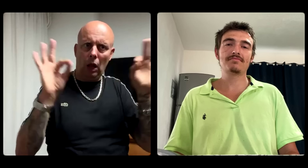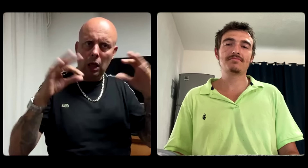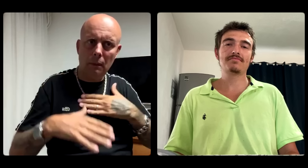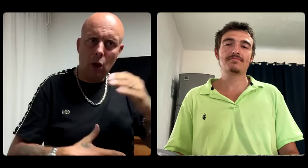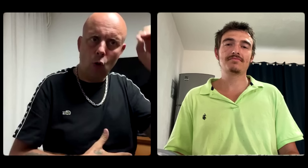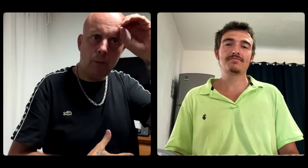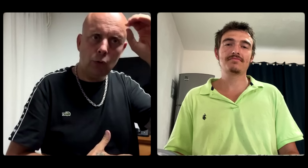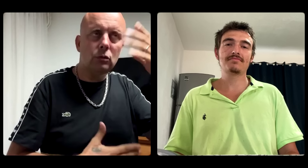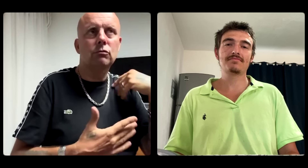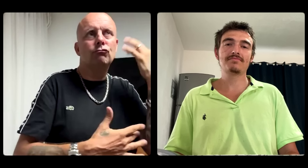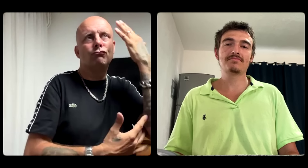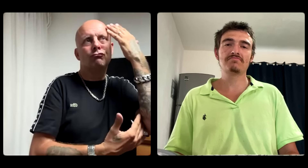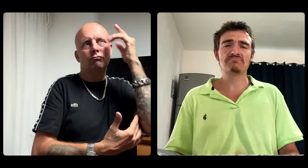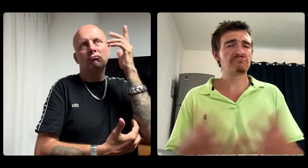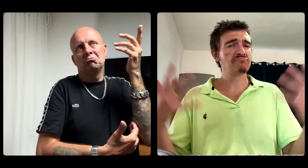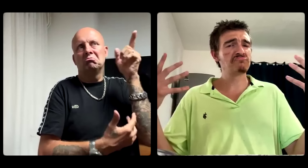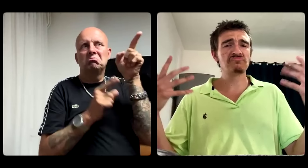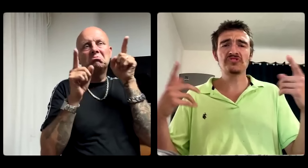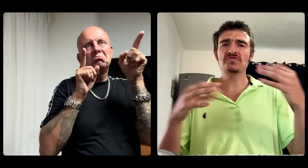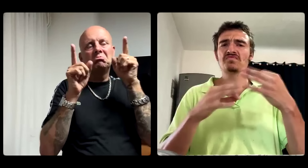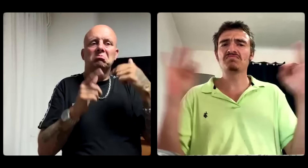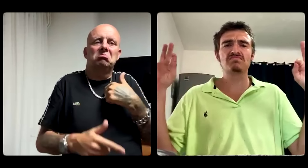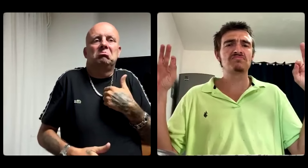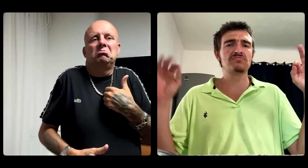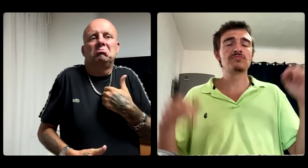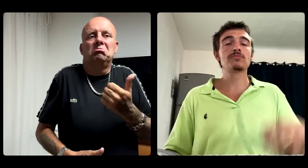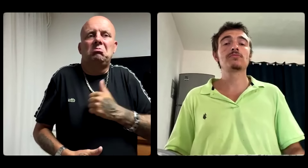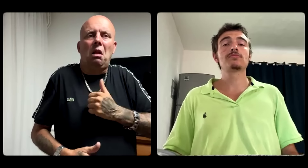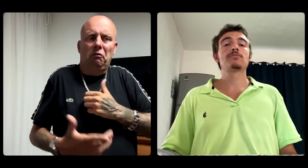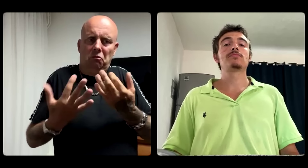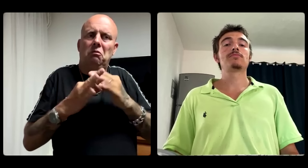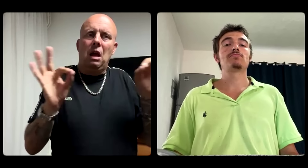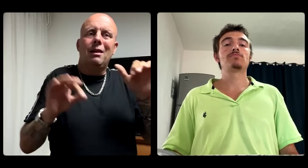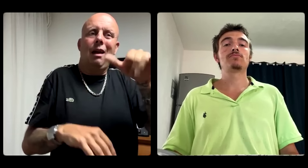Ik zei altijd, ik ga net met iemand samen door de hoofd schrijven.